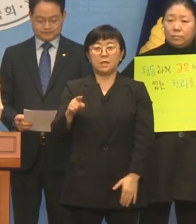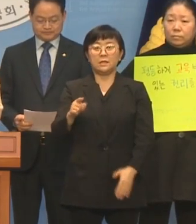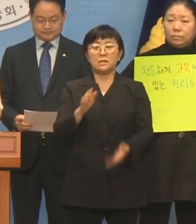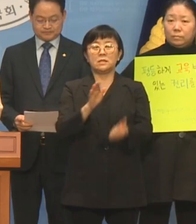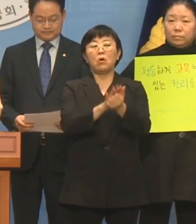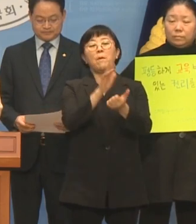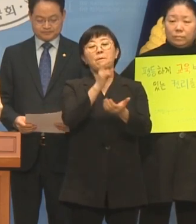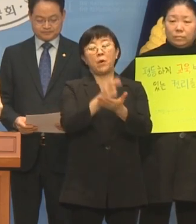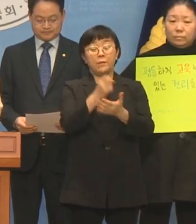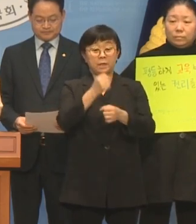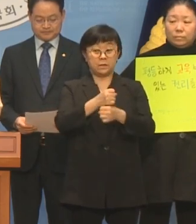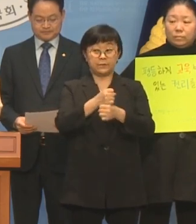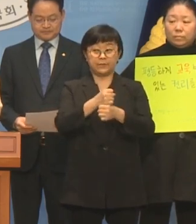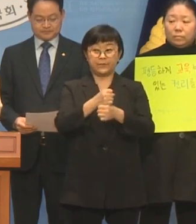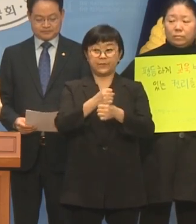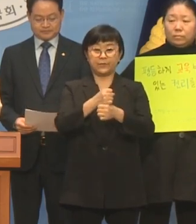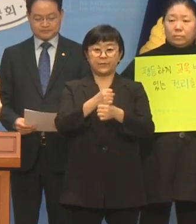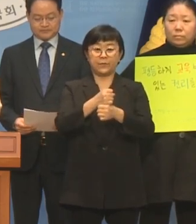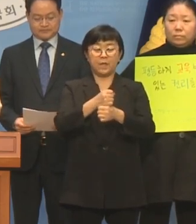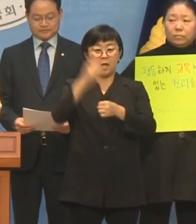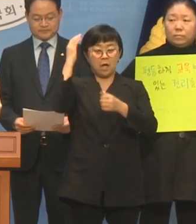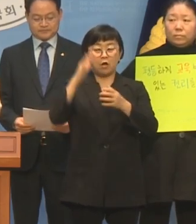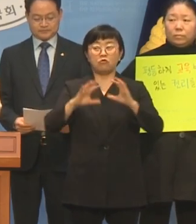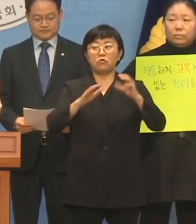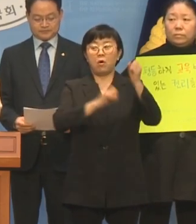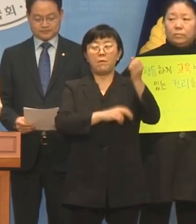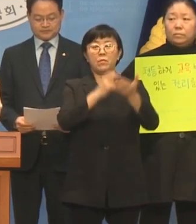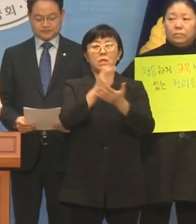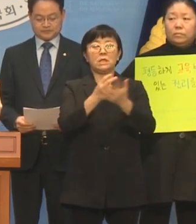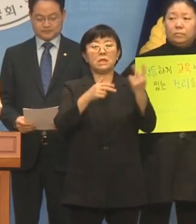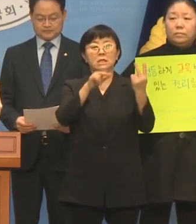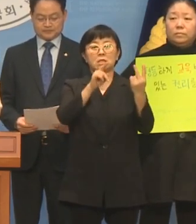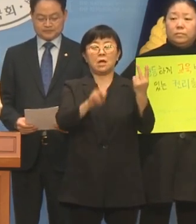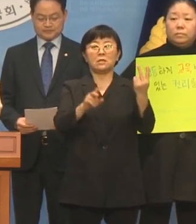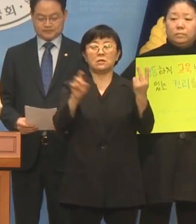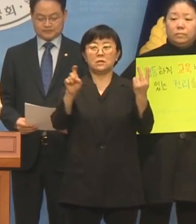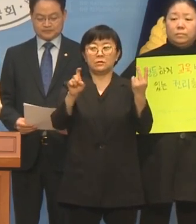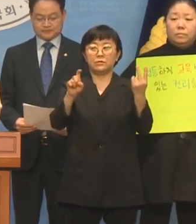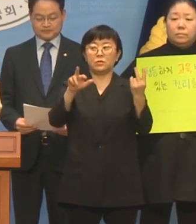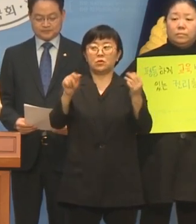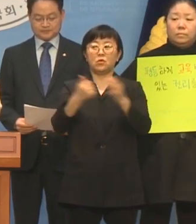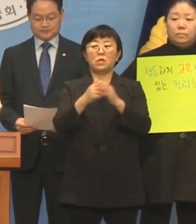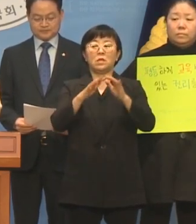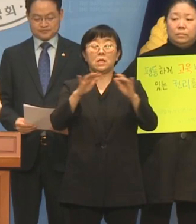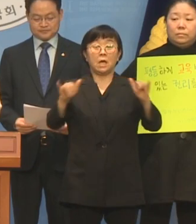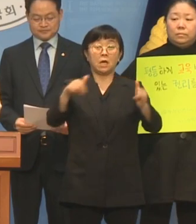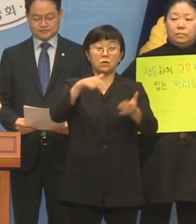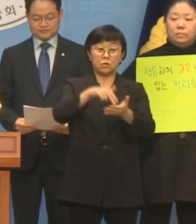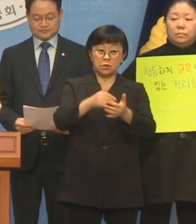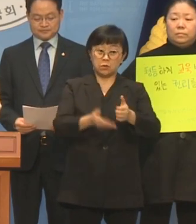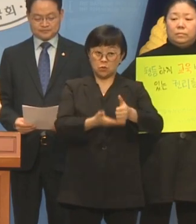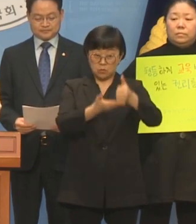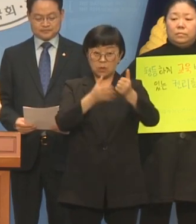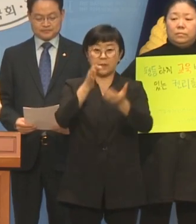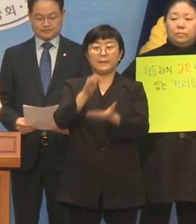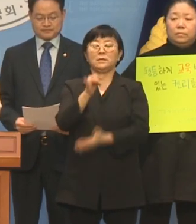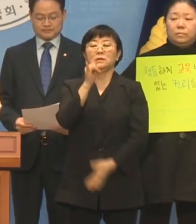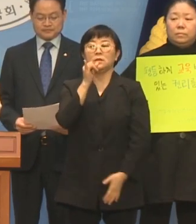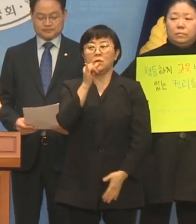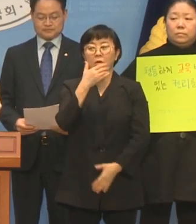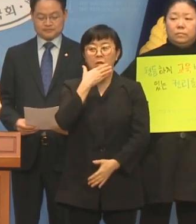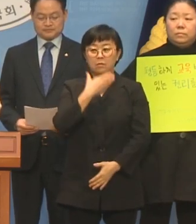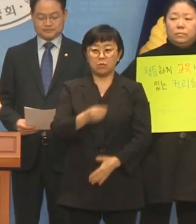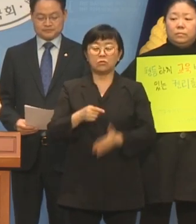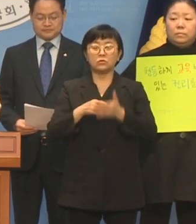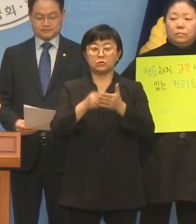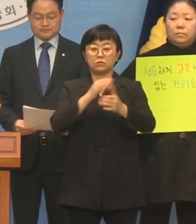지원법 제정하라. 대한민국 헌법 2장 10조 모든 국민은 인간으로서의 존엄과 가치를 가지며